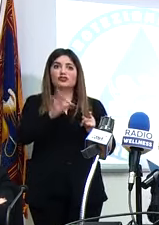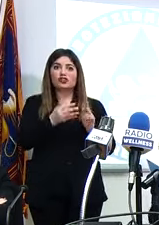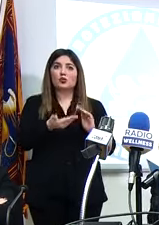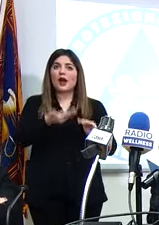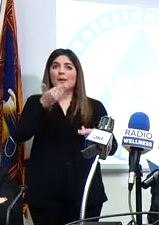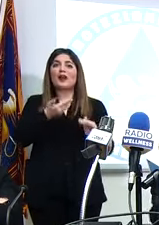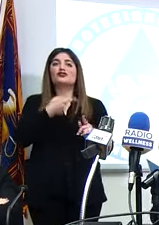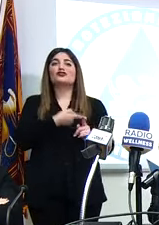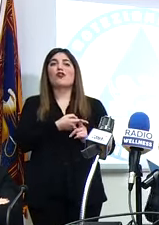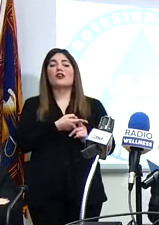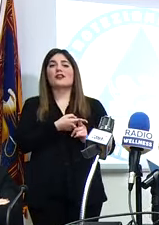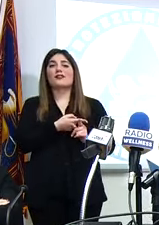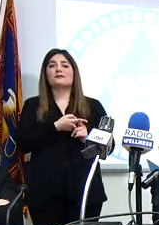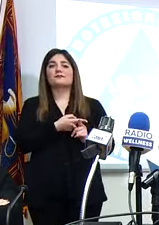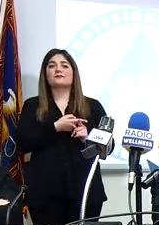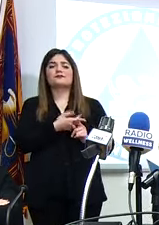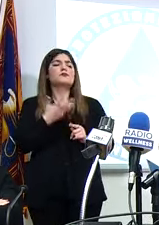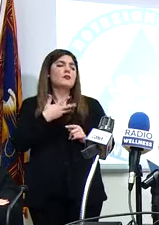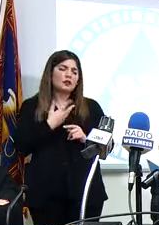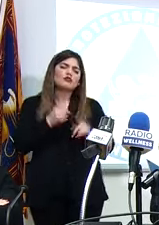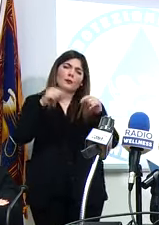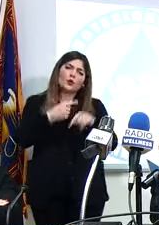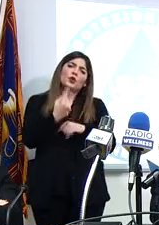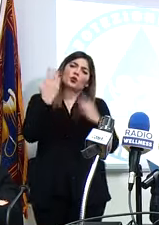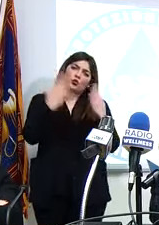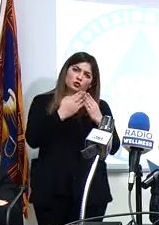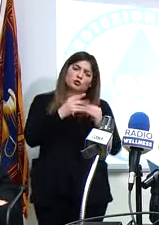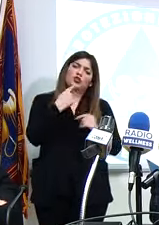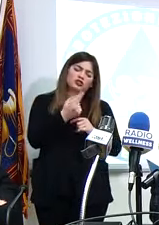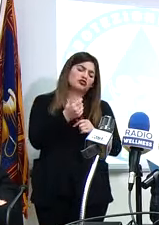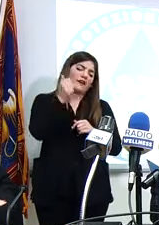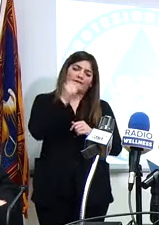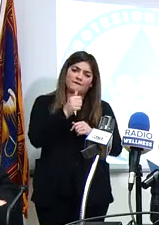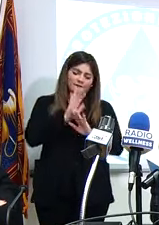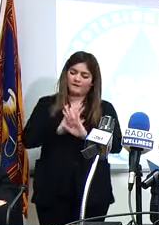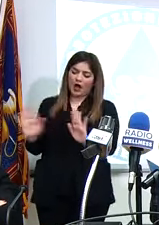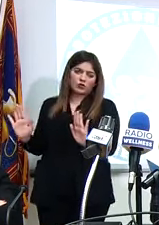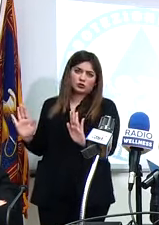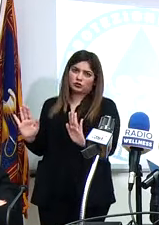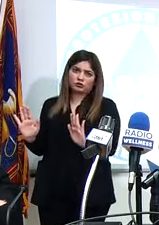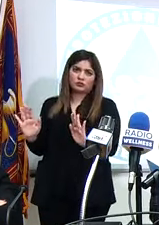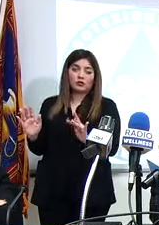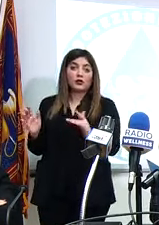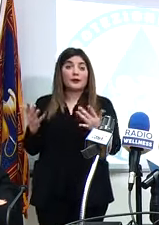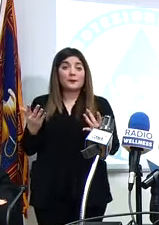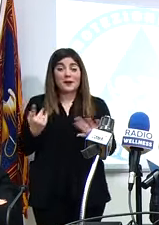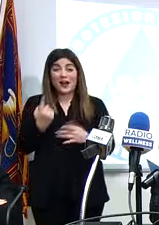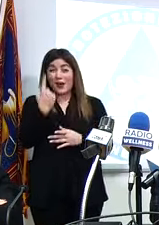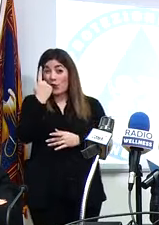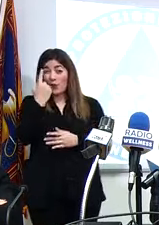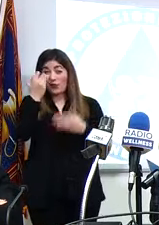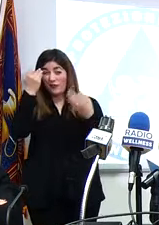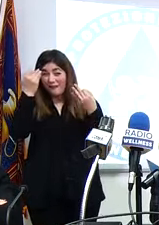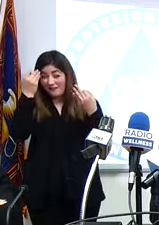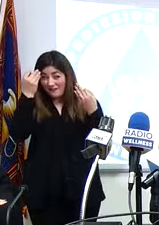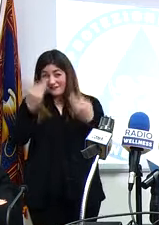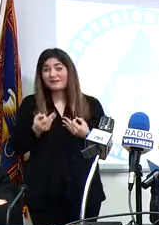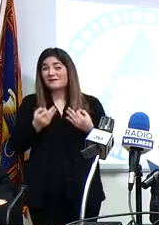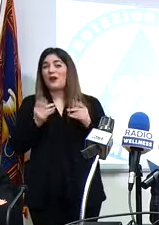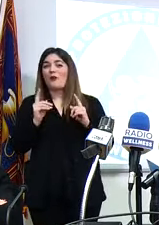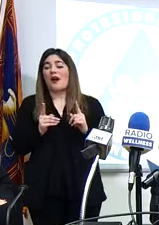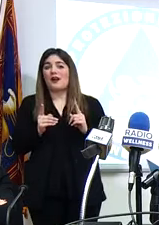anche un lavoro che dice che non è vero, però il dato certo, ecco, è che l'apertura delle scuole